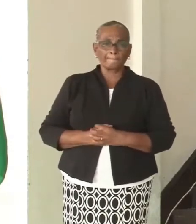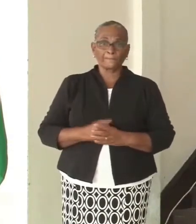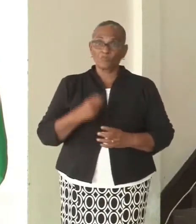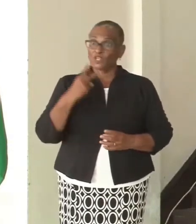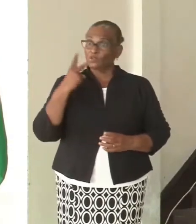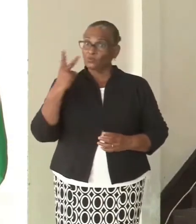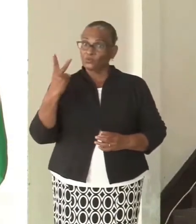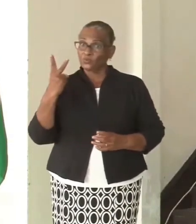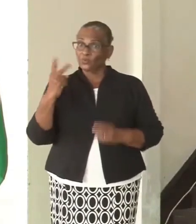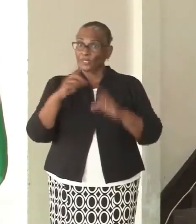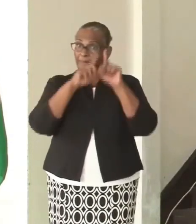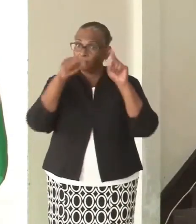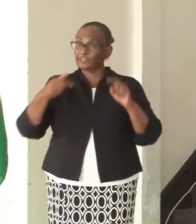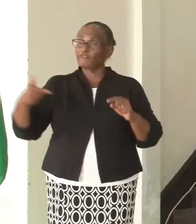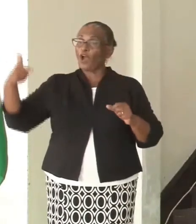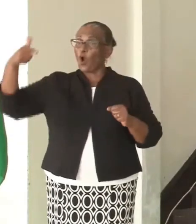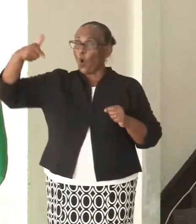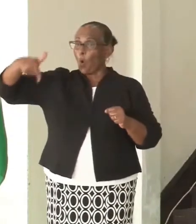van oliemaatschappij al gehad.